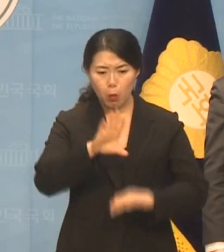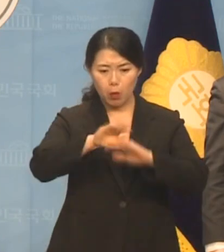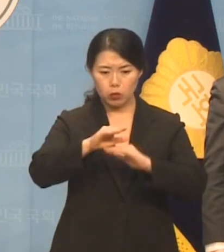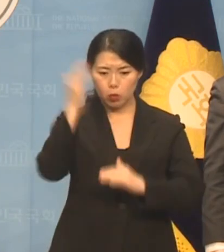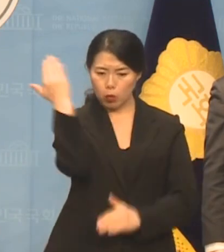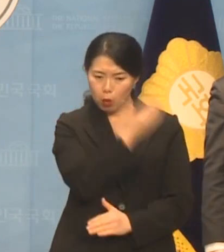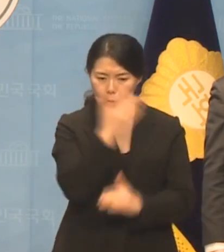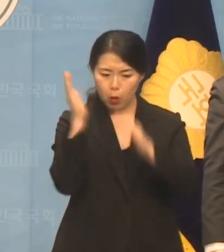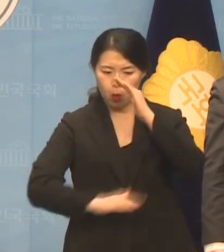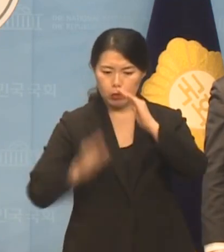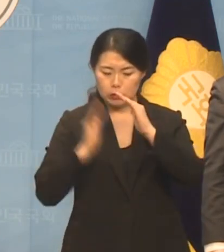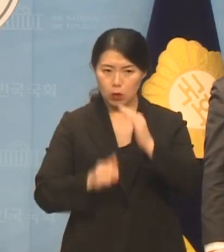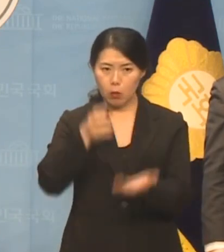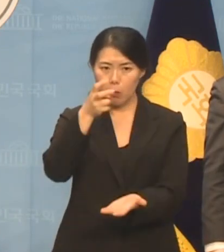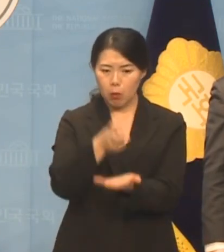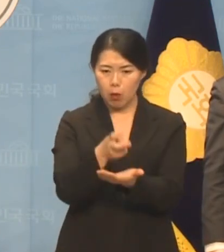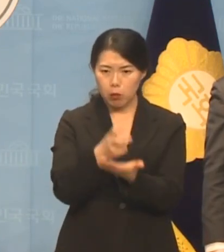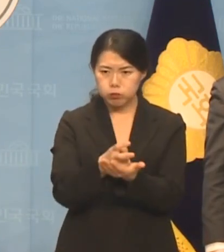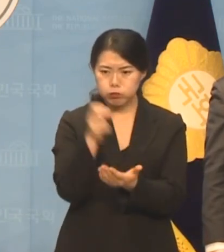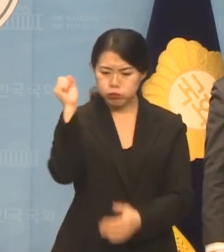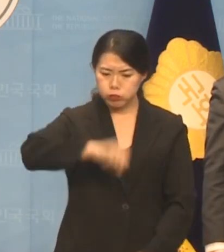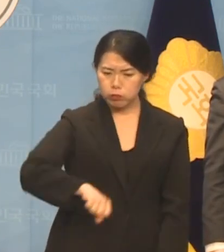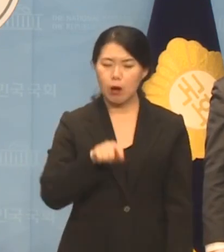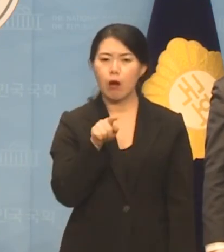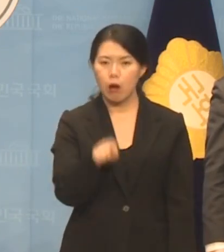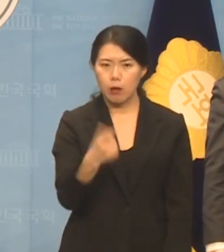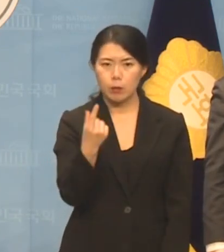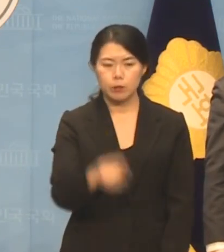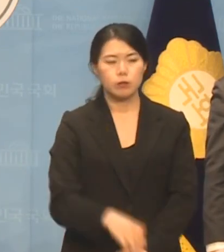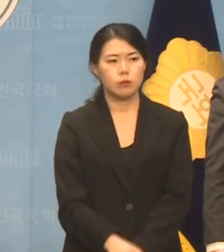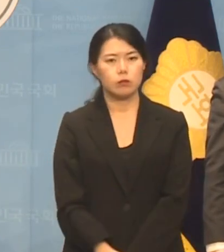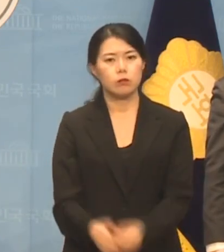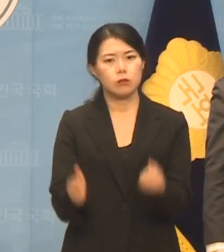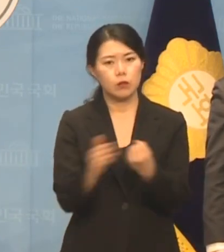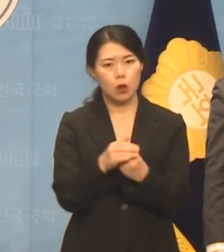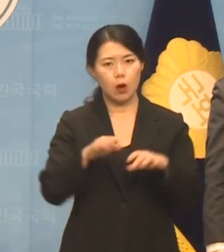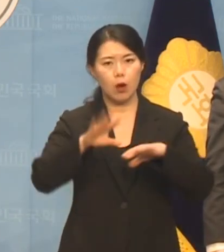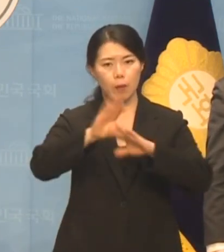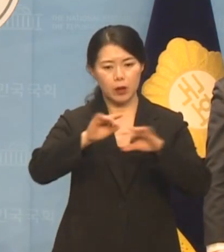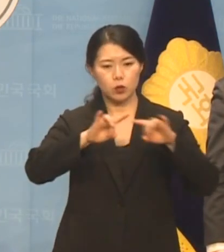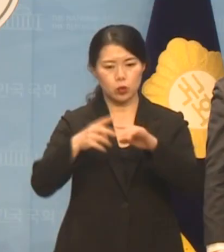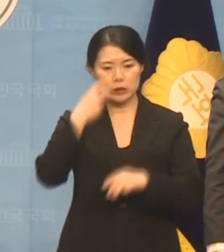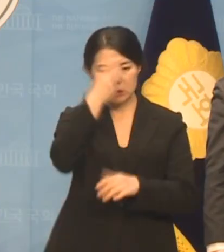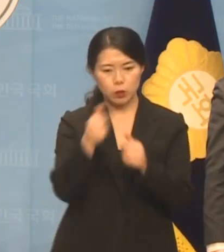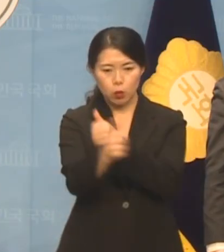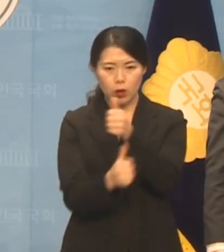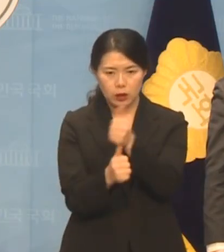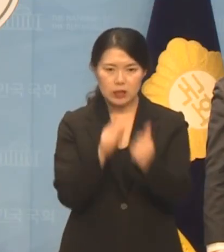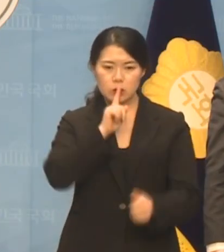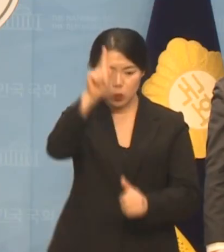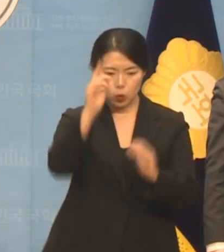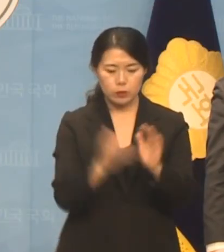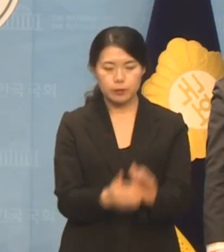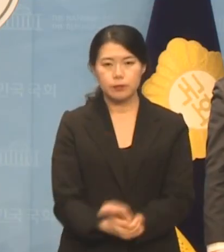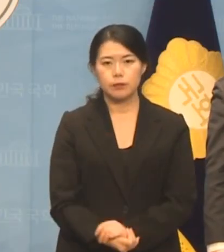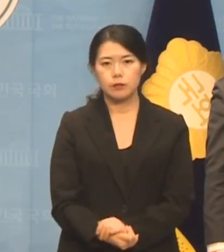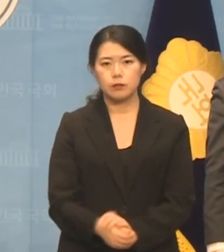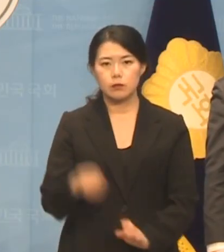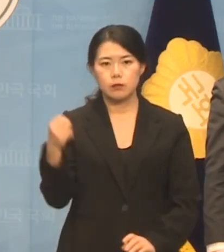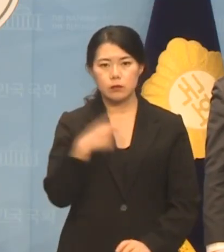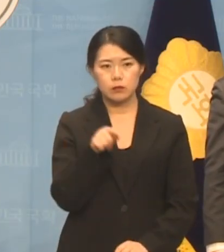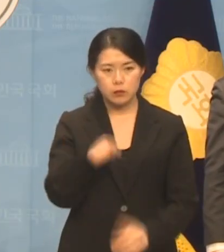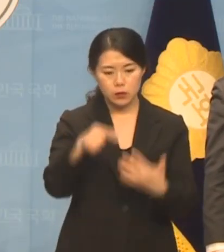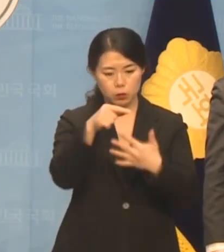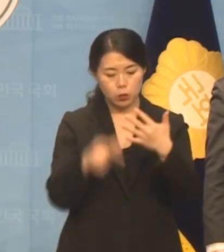객관성과 공정성을 규정한 것을 위반한 것으로 판단되어 방송통신심의위원회에 신고 접수하였습니다. 또한